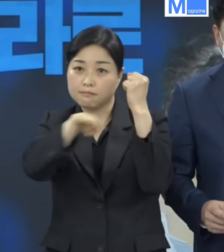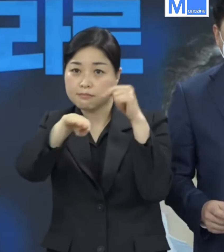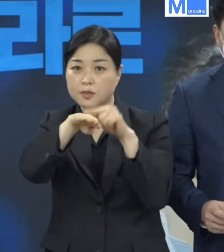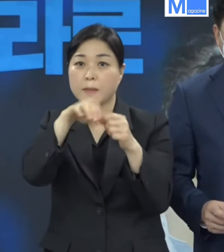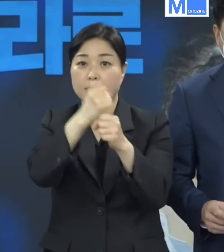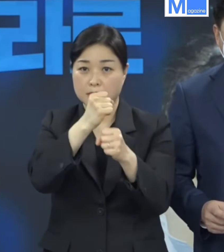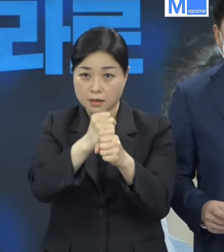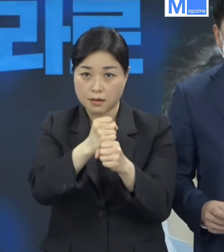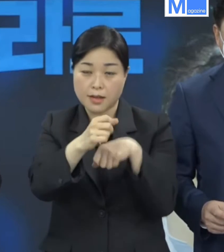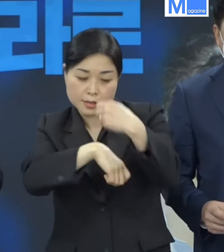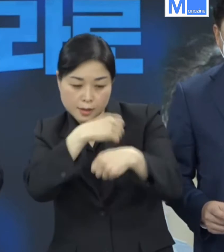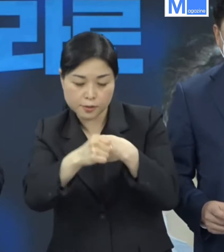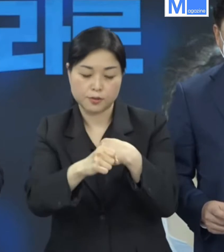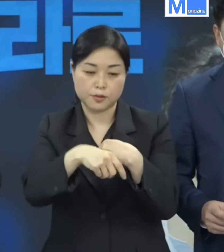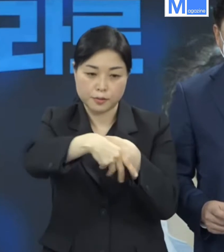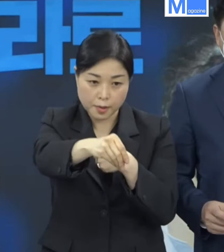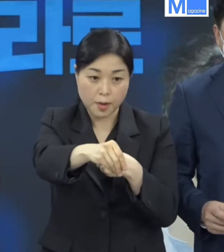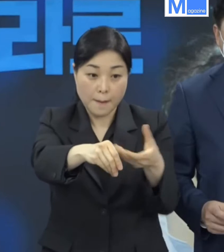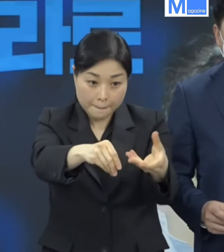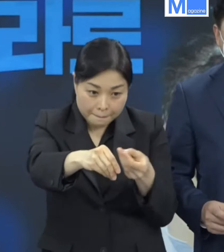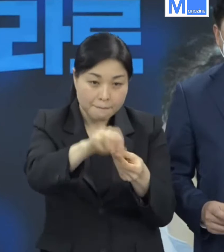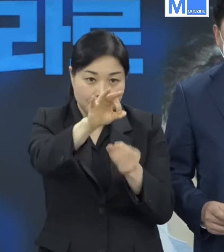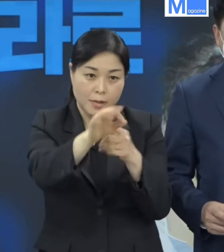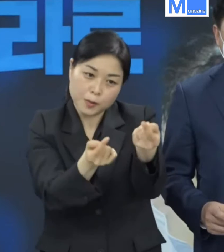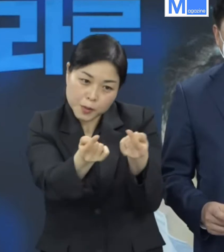임대료 협상에 도움이 되도록 하겠습니다.